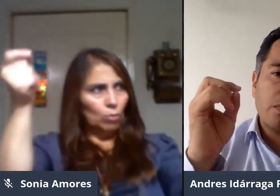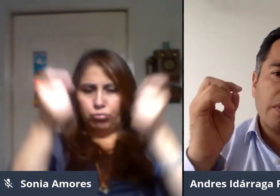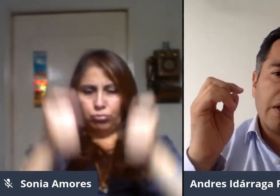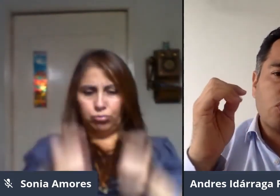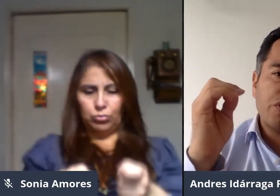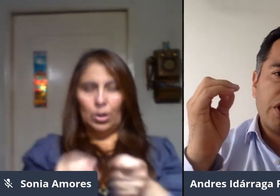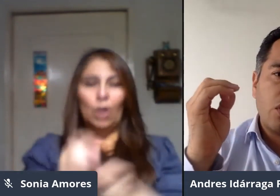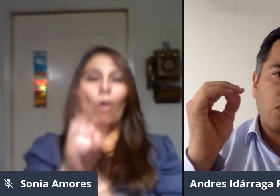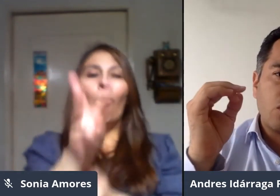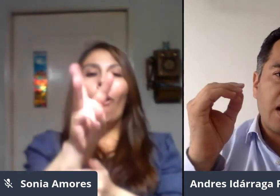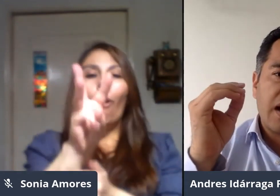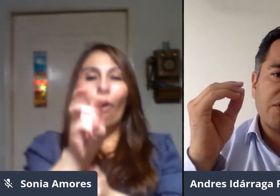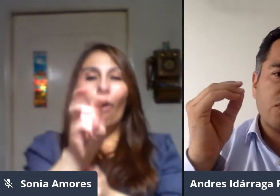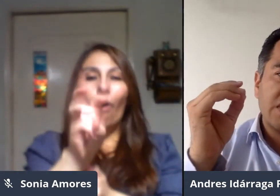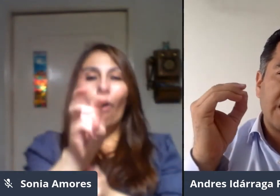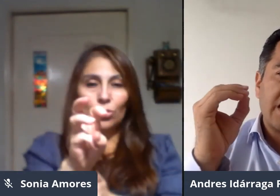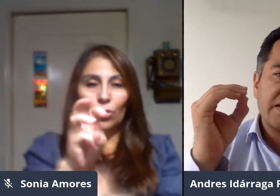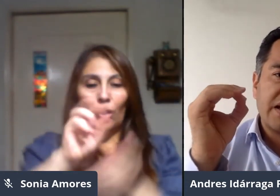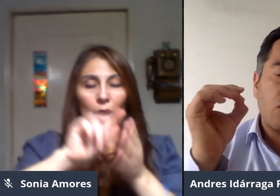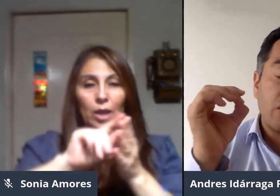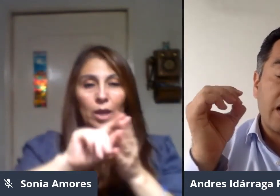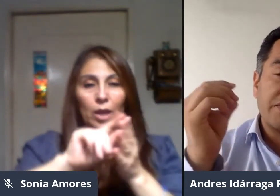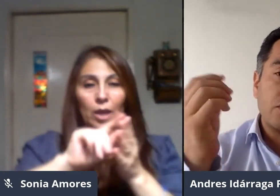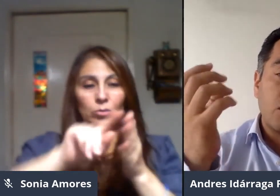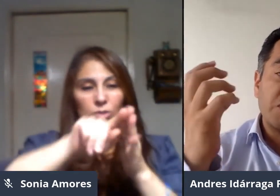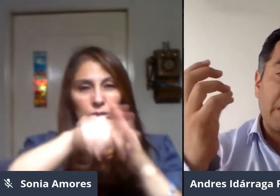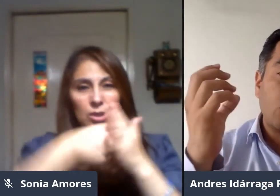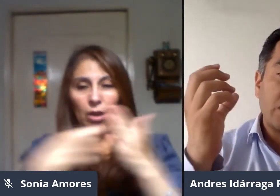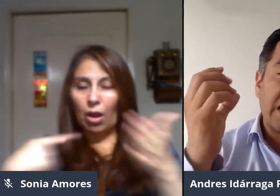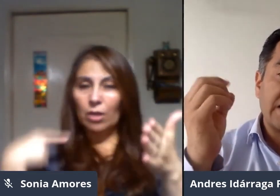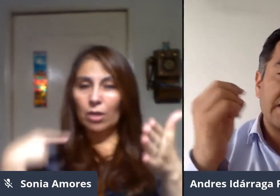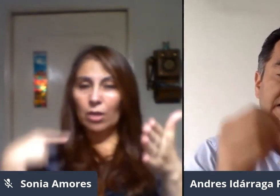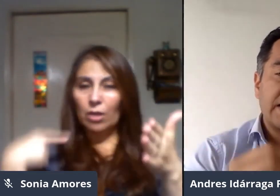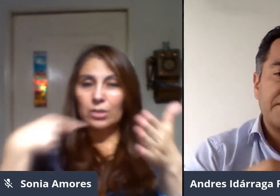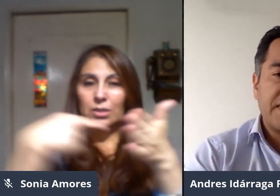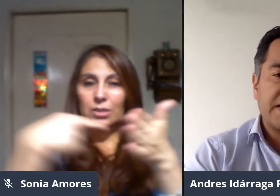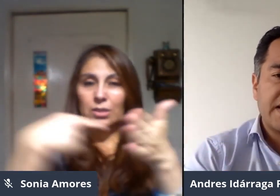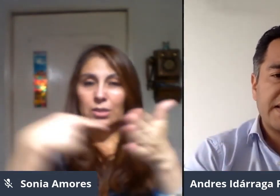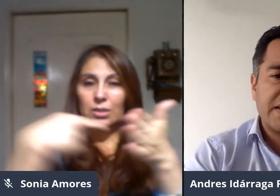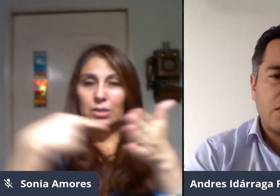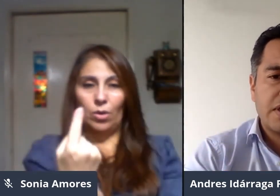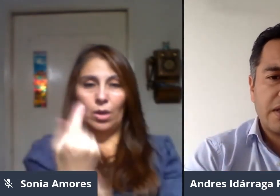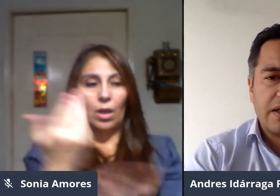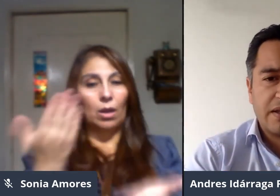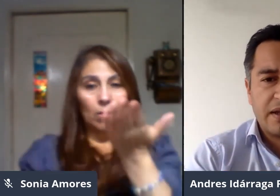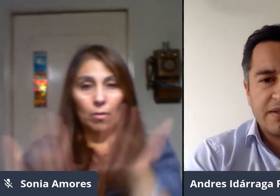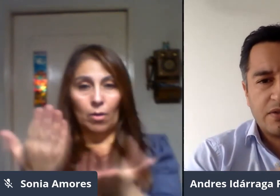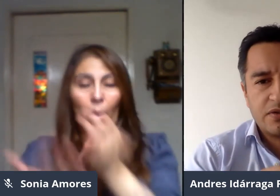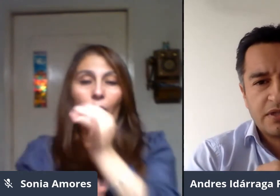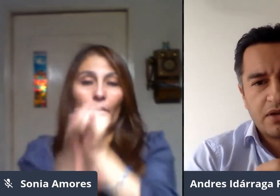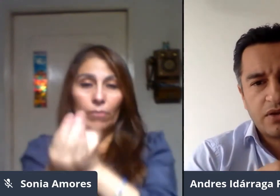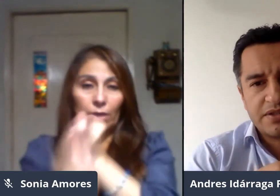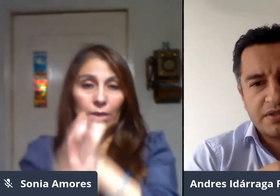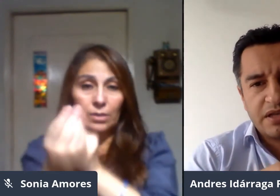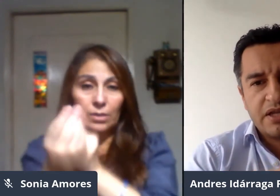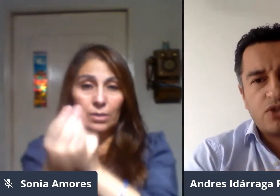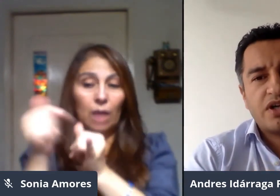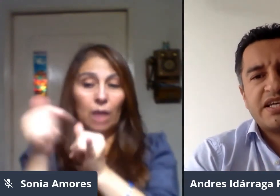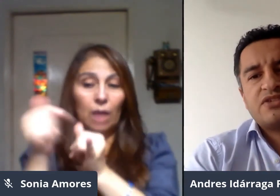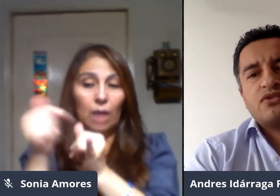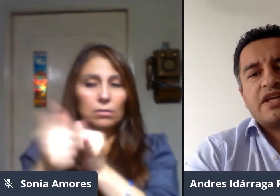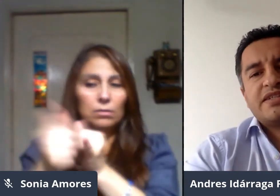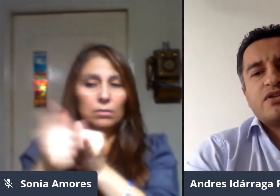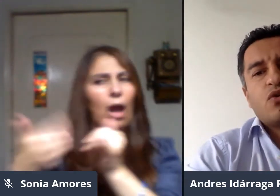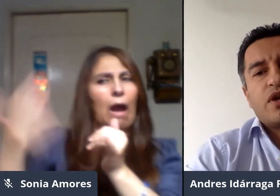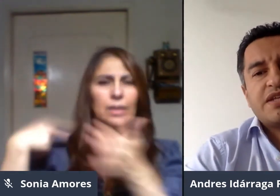8 en un siglo con una relación de 3 en con relación con respecto a 3 crisis financieras en siglos anteriores.